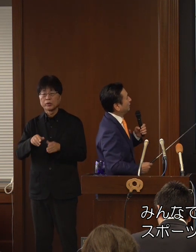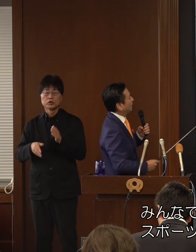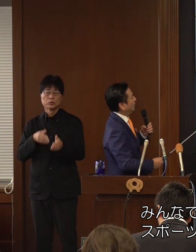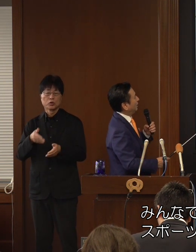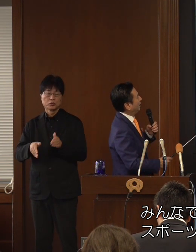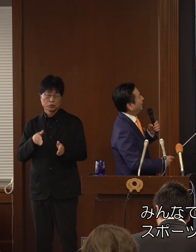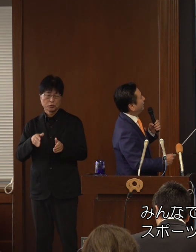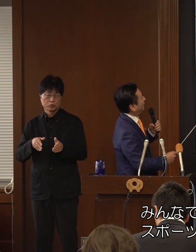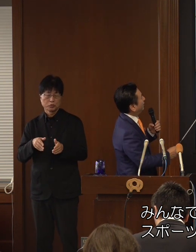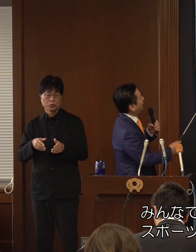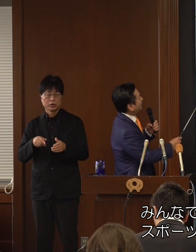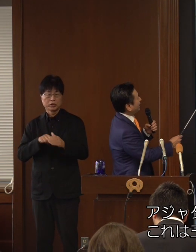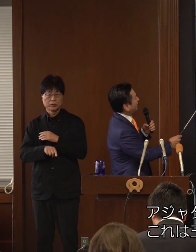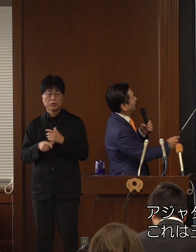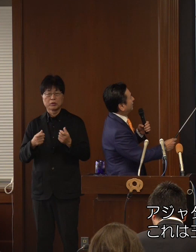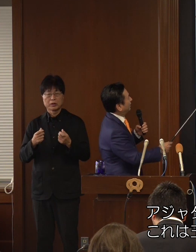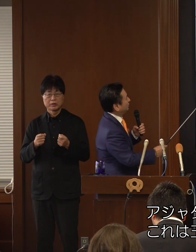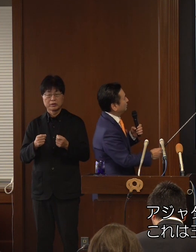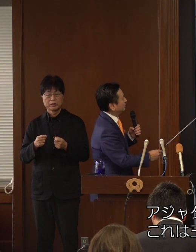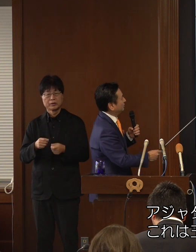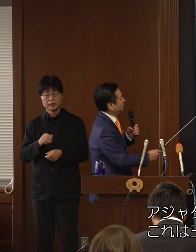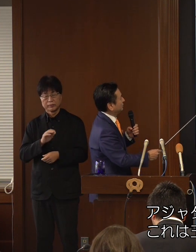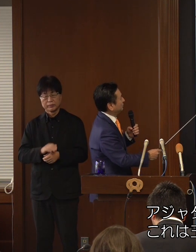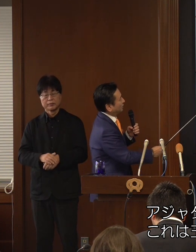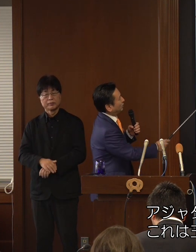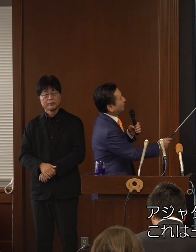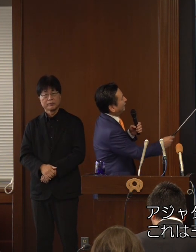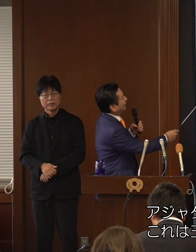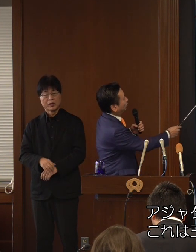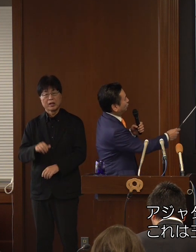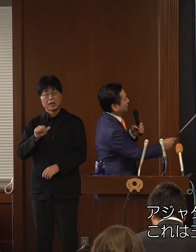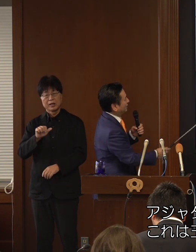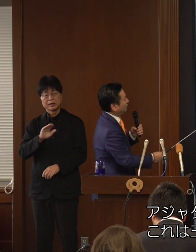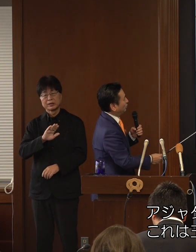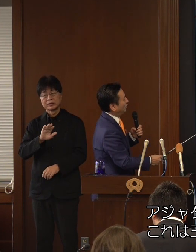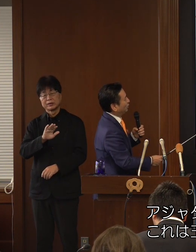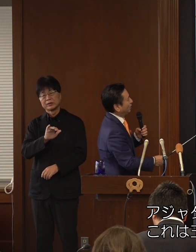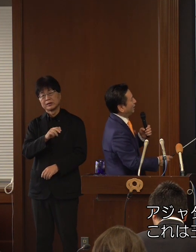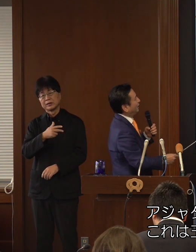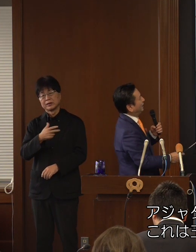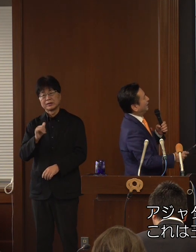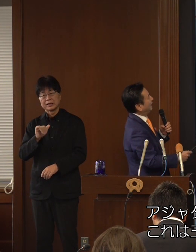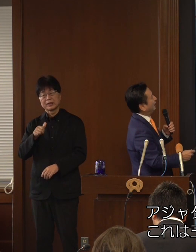。アジャタっていう、これ玉入れのことですけど、